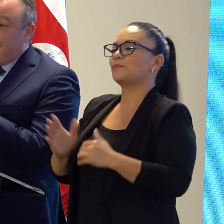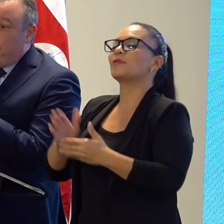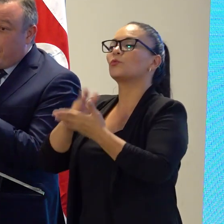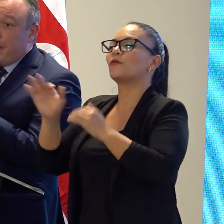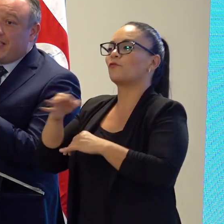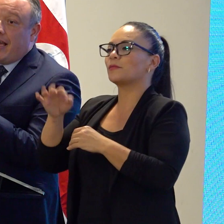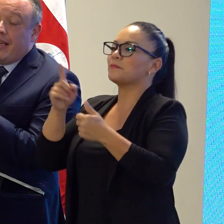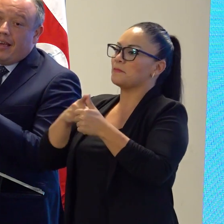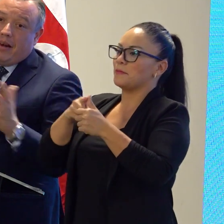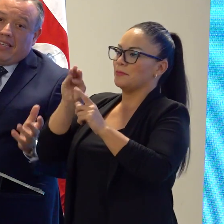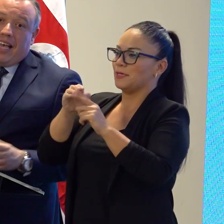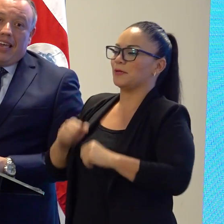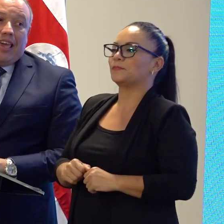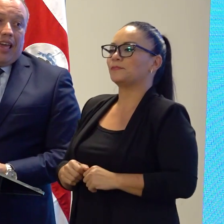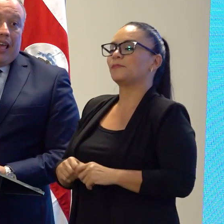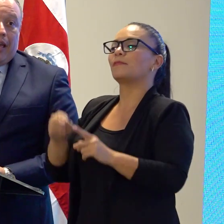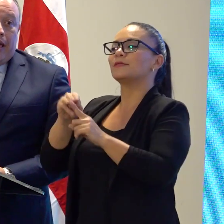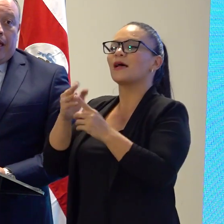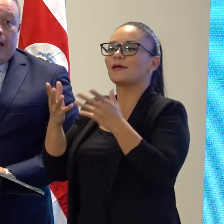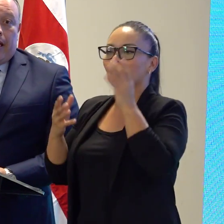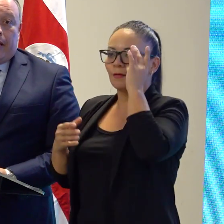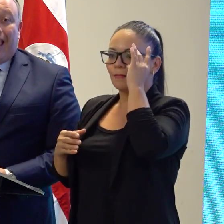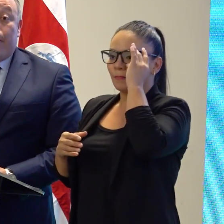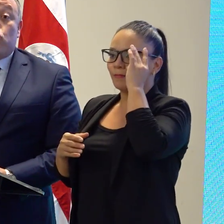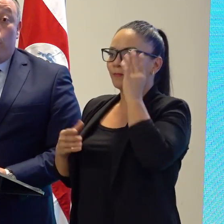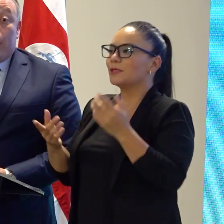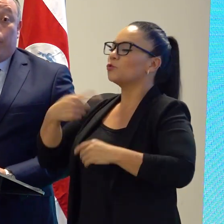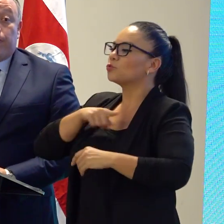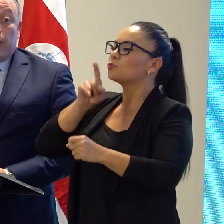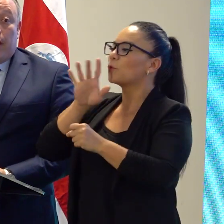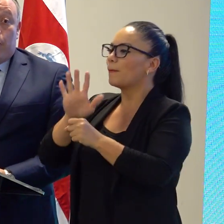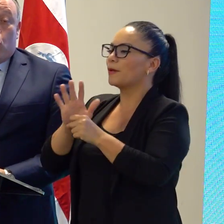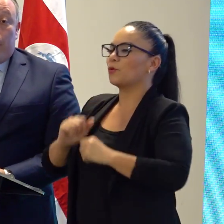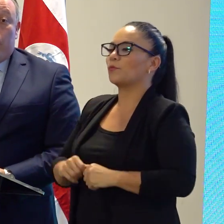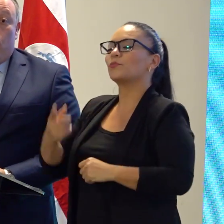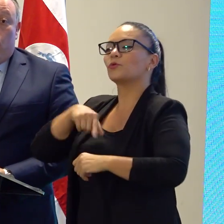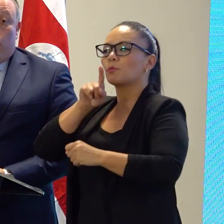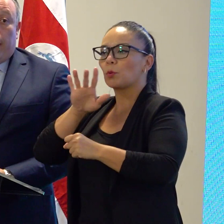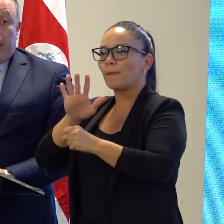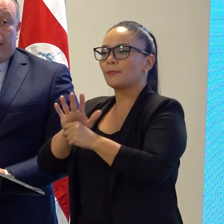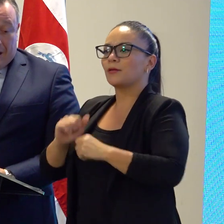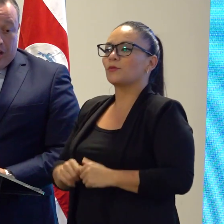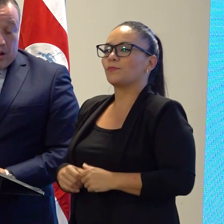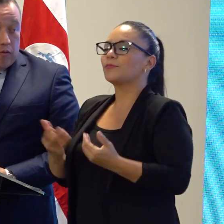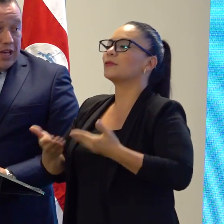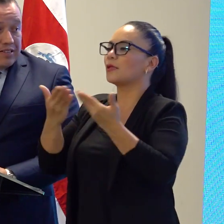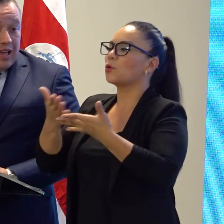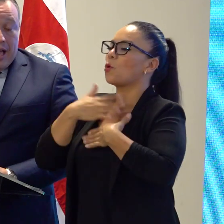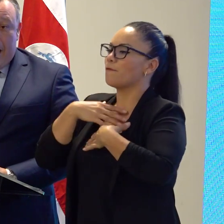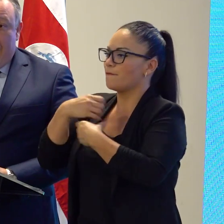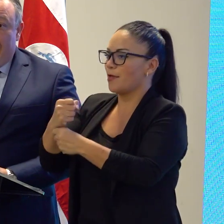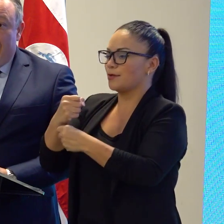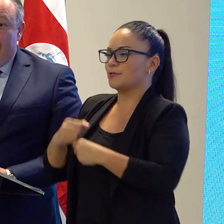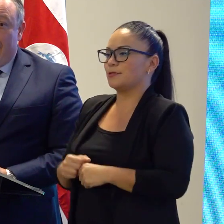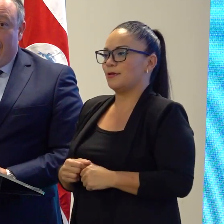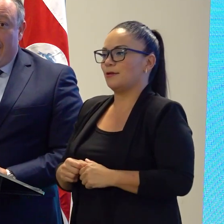u otra manera ese era el primer mensaje el mensaje de de que Hemos cumplido Hemos cumplido dándole esa confianza